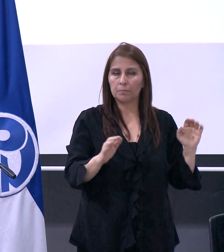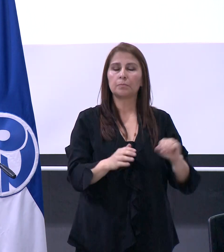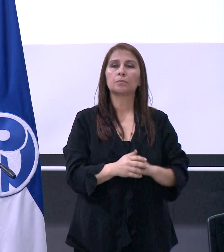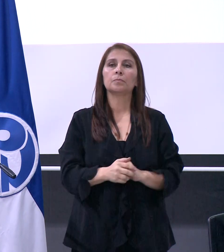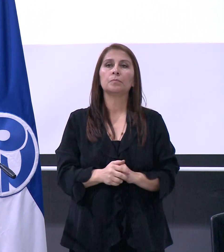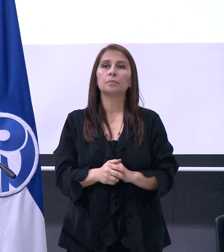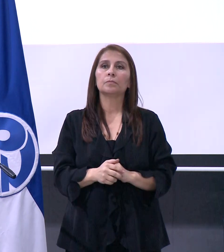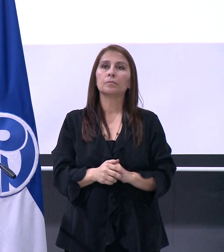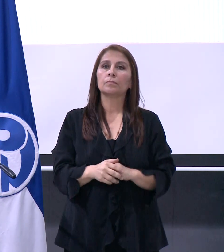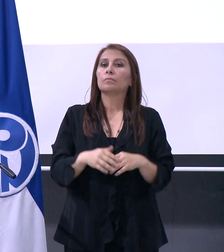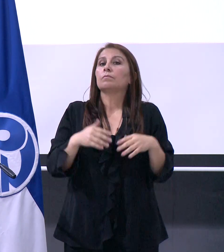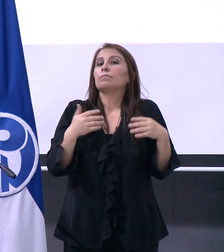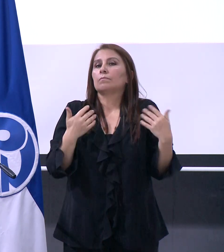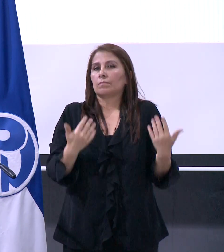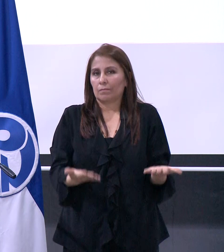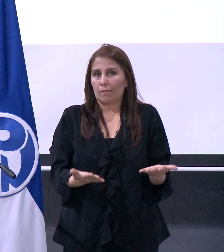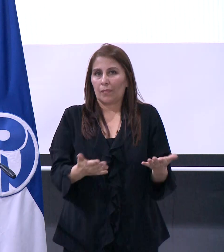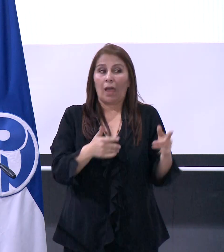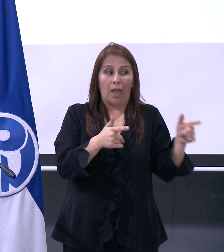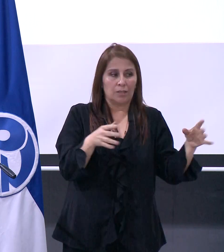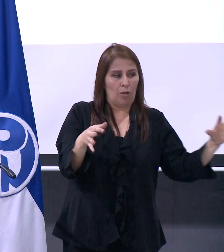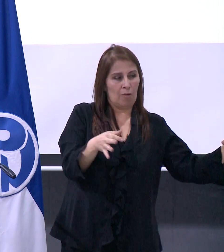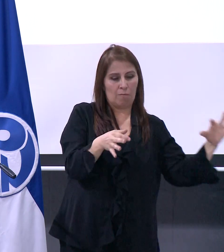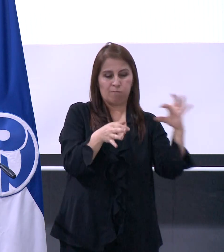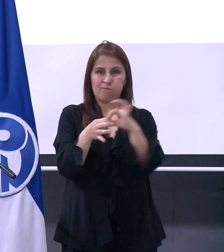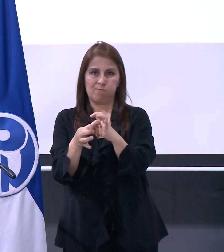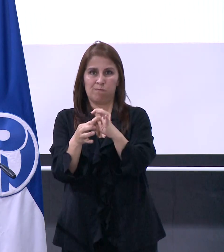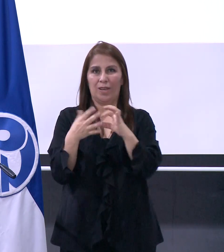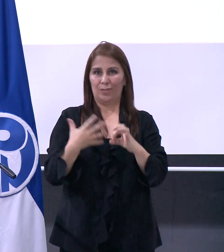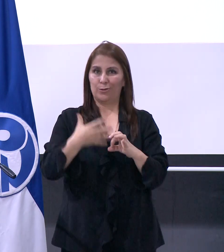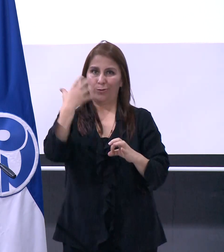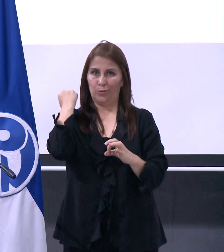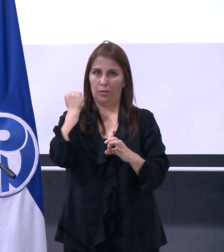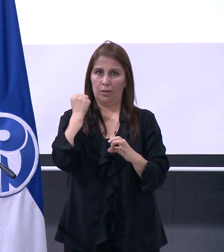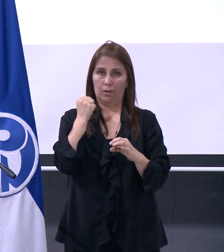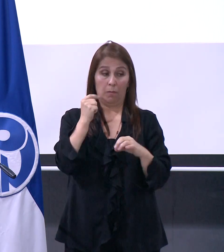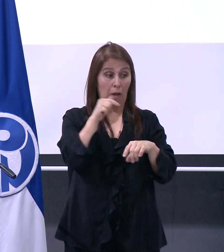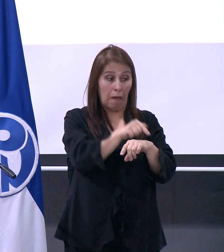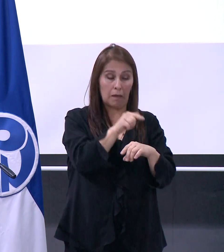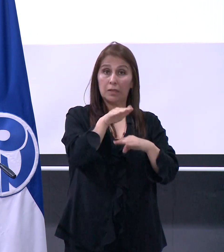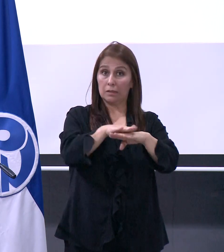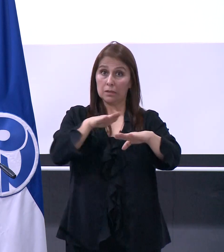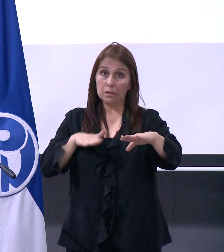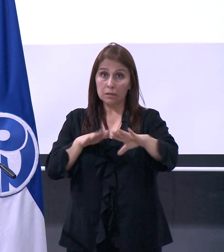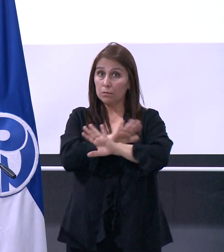por lo tanto es parte de esta historia pero no solamente es un antecedente